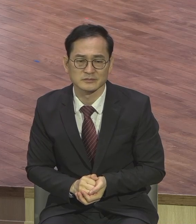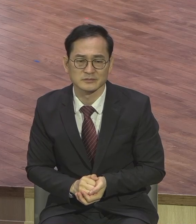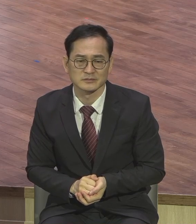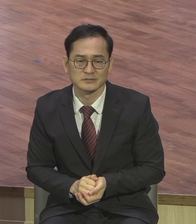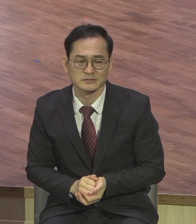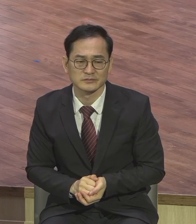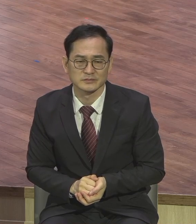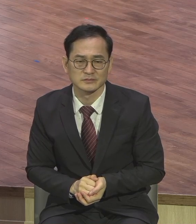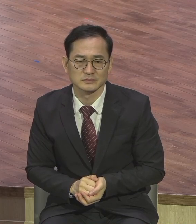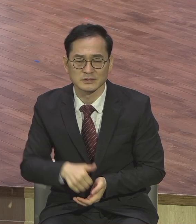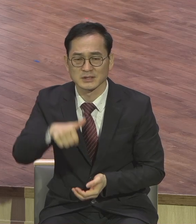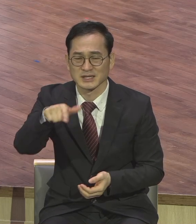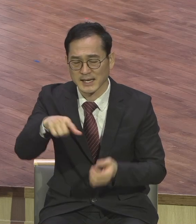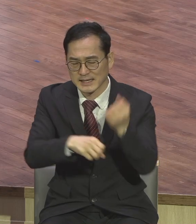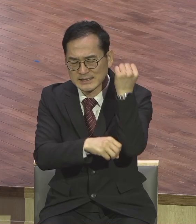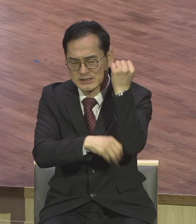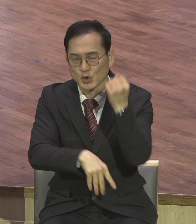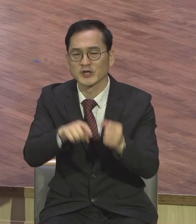근원적 자유.